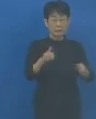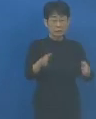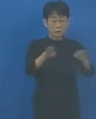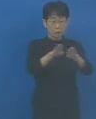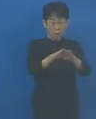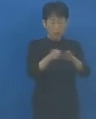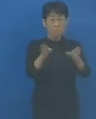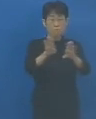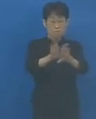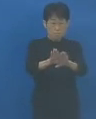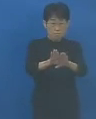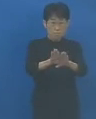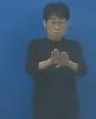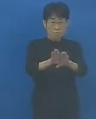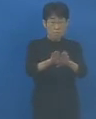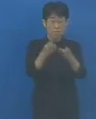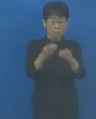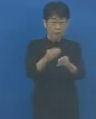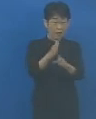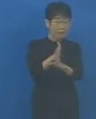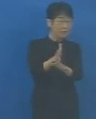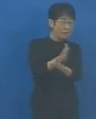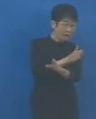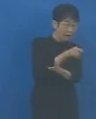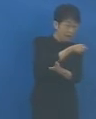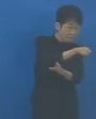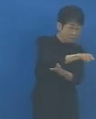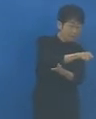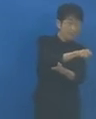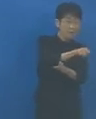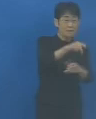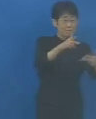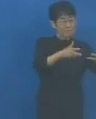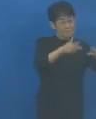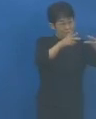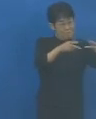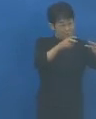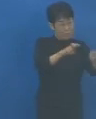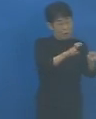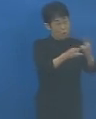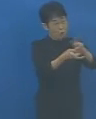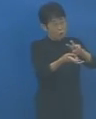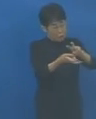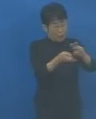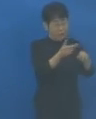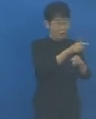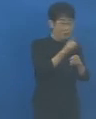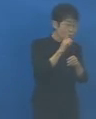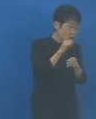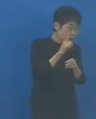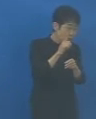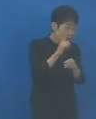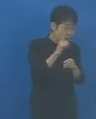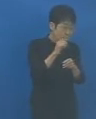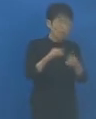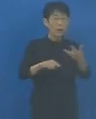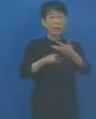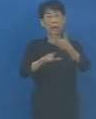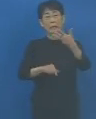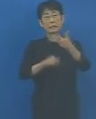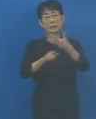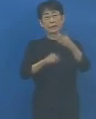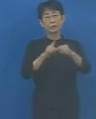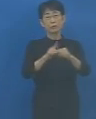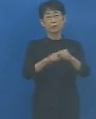で、館内を見て回ってもらうと、こういうようなことも、8月計画をしているところで、ございます